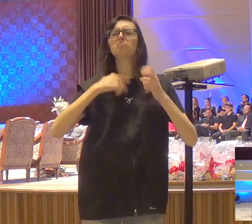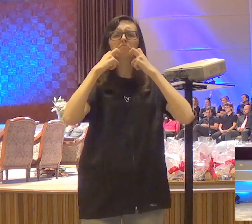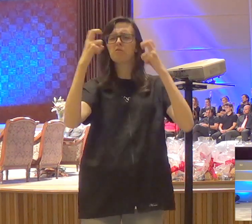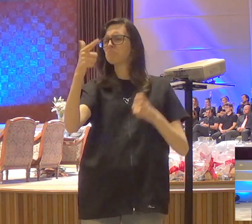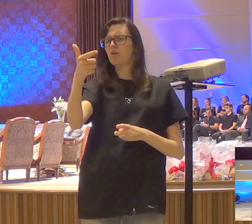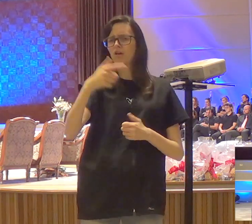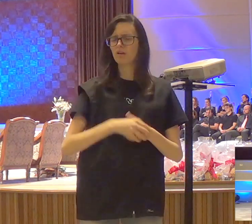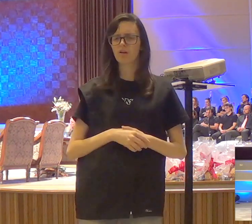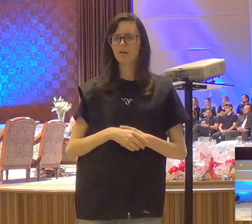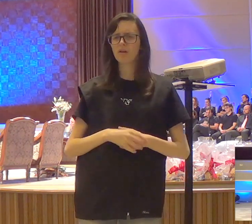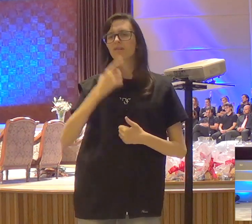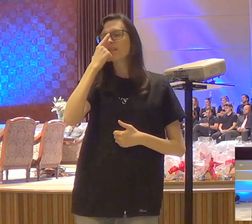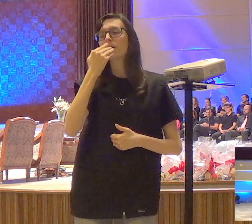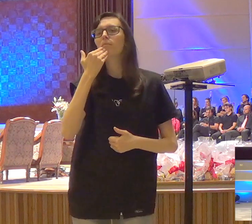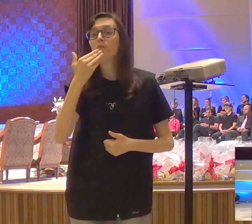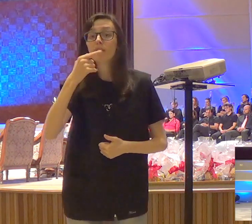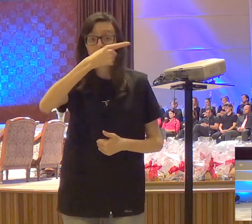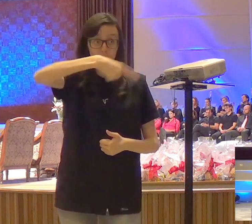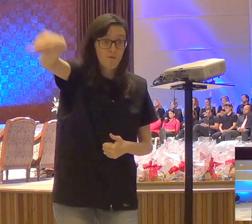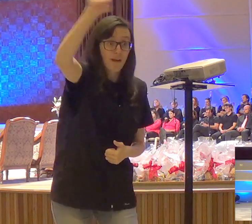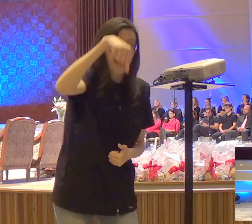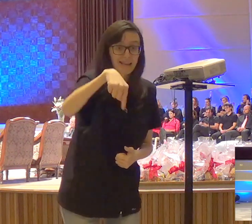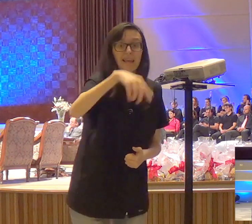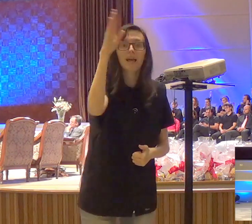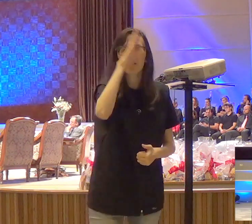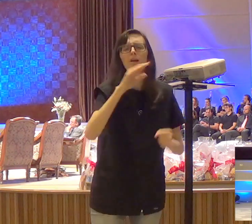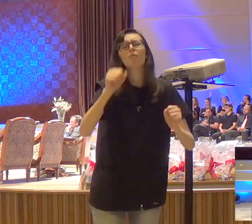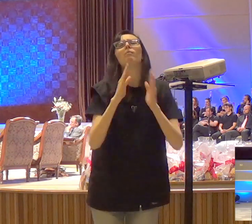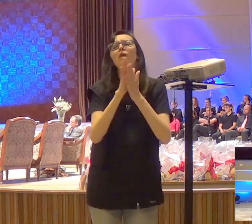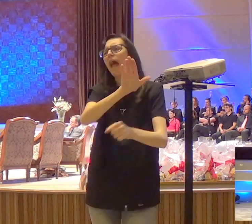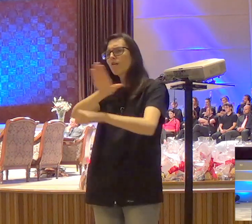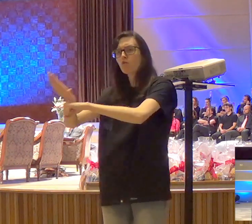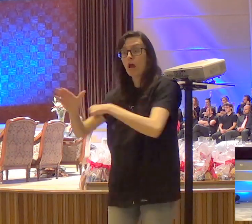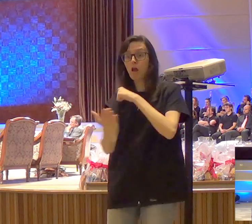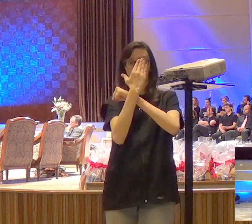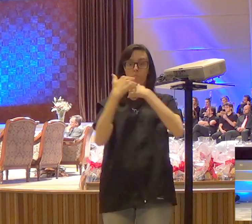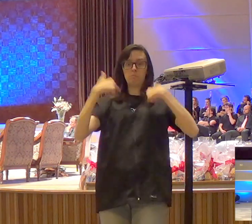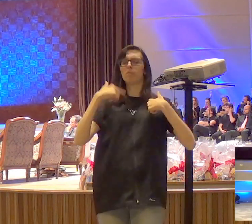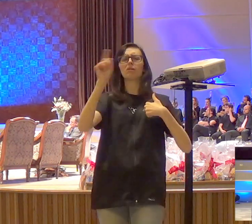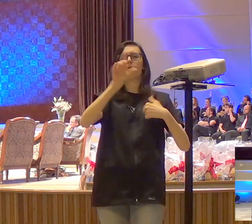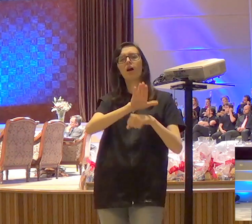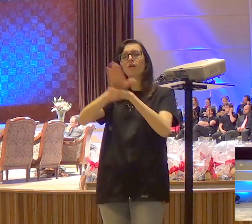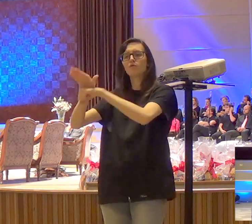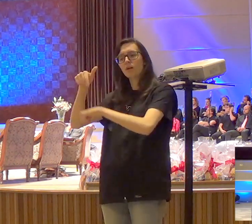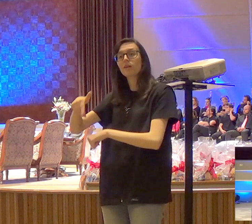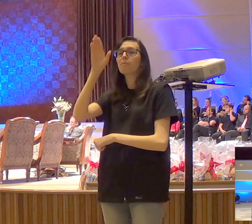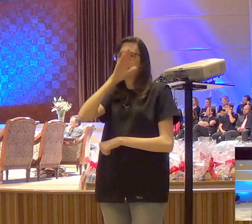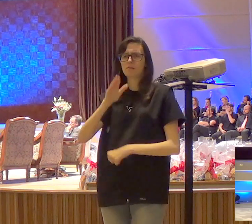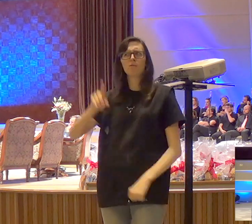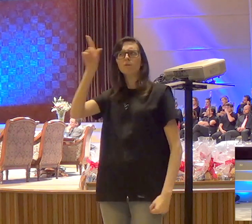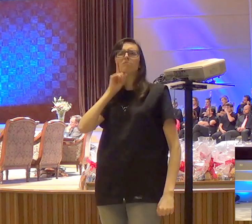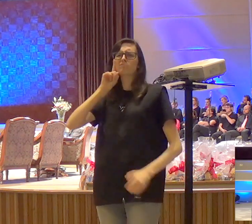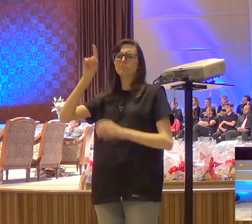neighbors who are in prison. Para pedir a vocês brasileiros que suportem financeiramente esse ministério no Brasil.